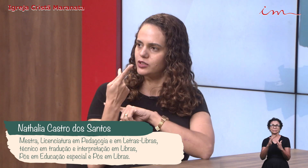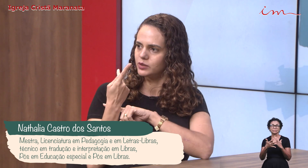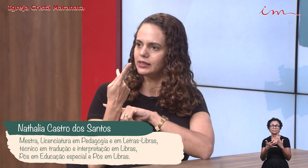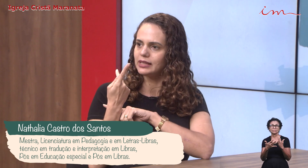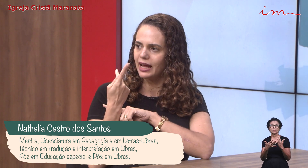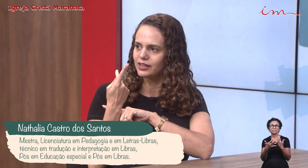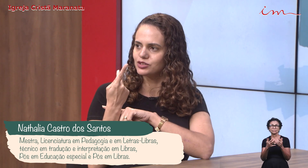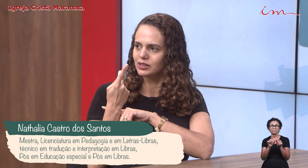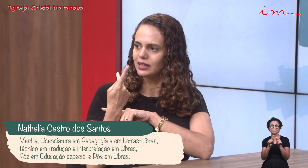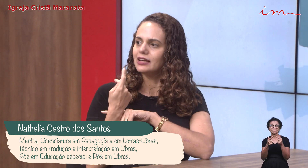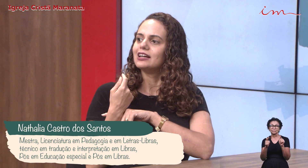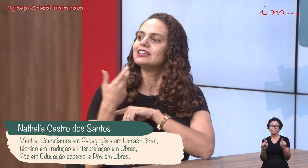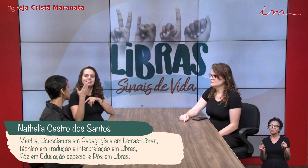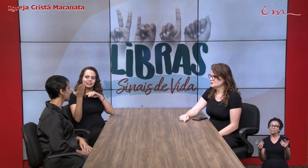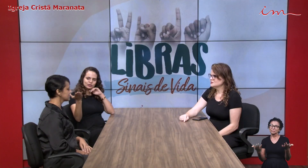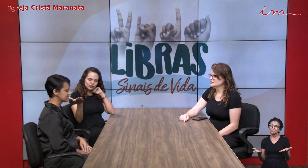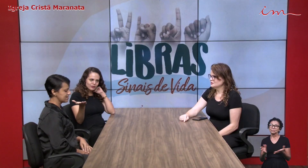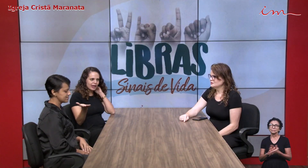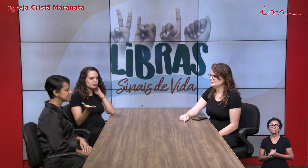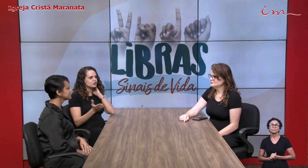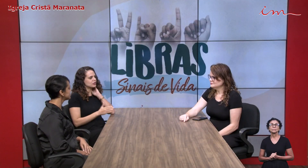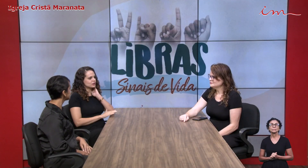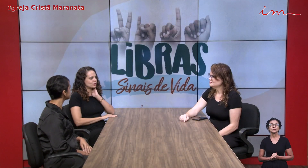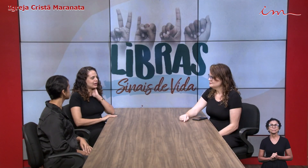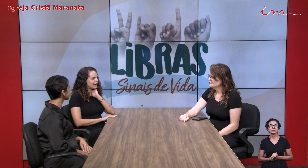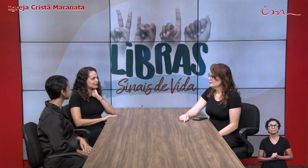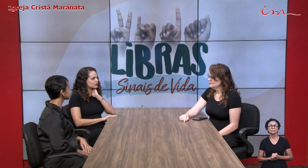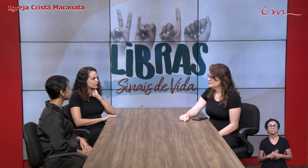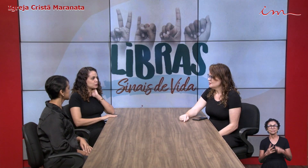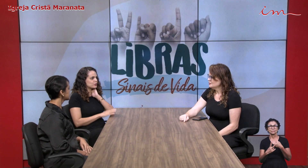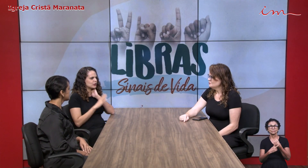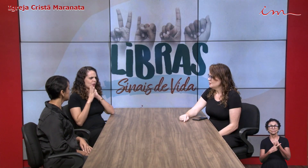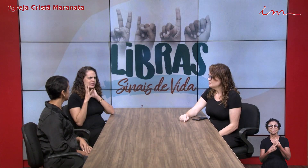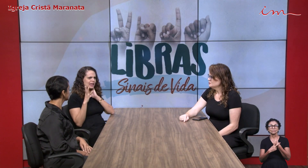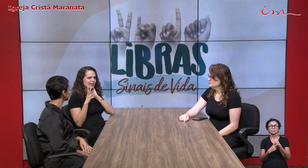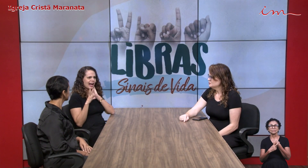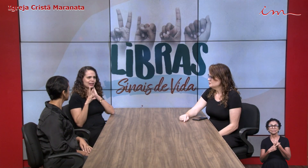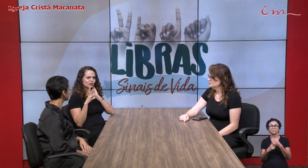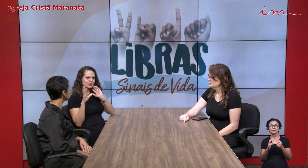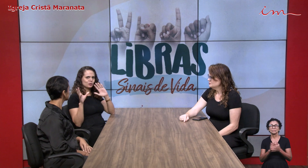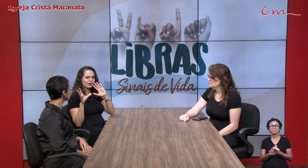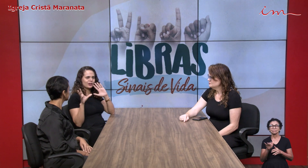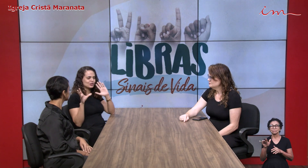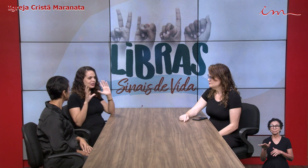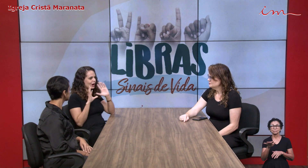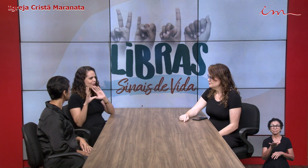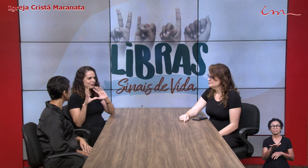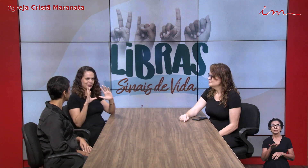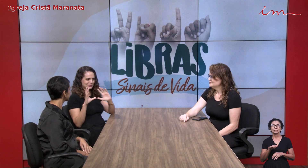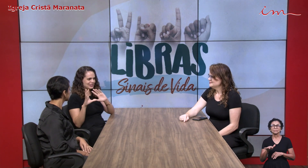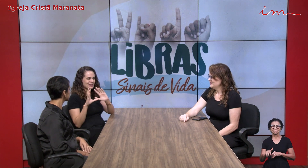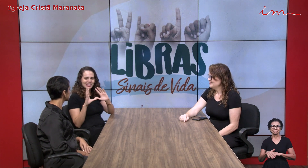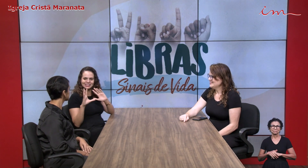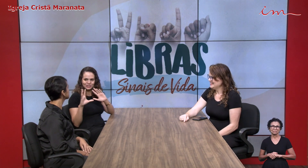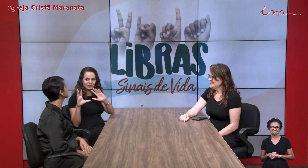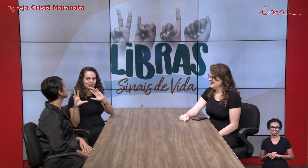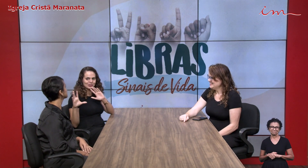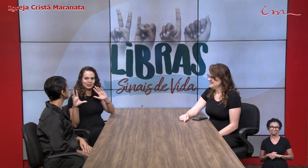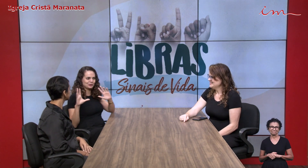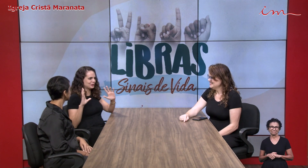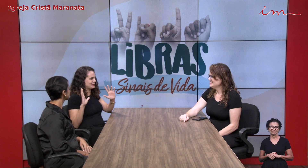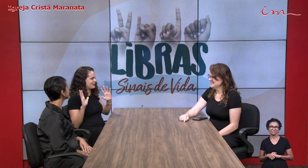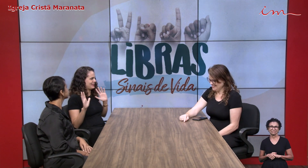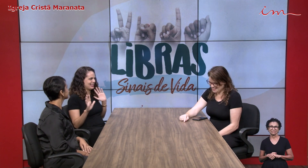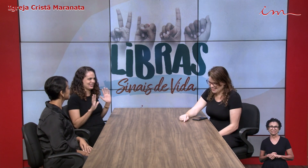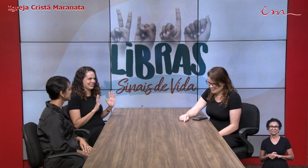da direcionalidade. Os verbos direcionais. Isso, os né? verbos direcionais. Só para os moços, não, mas... Exatamente. Ai, tô fazendo tudo pra frente. Não, irmãos, não é isso. A gente tá mandando